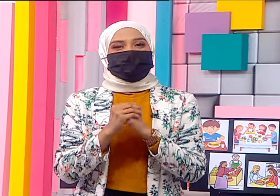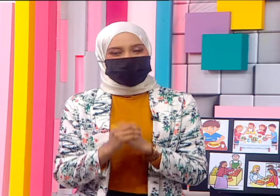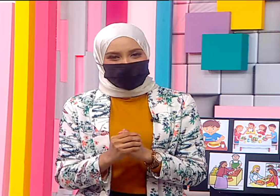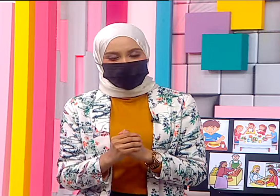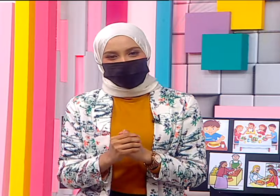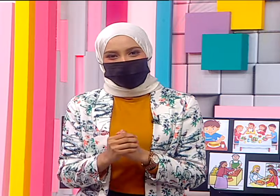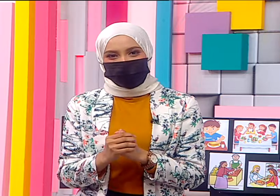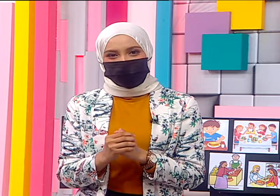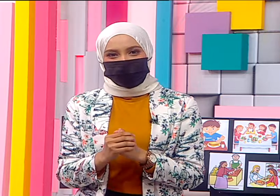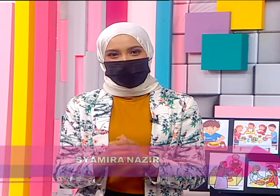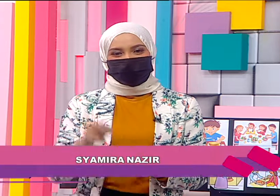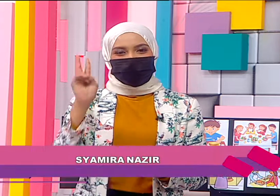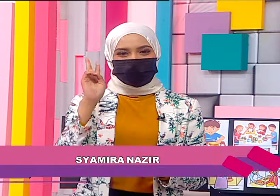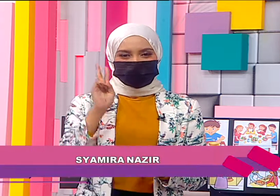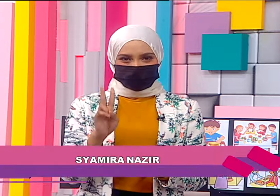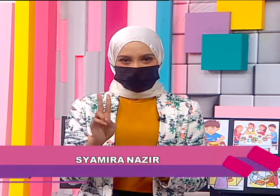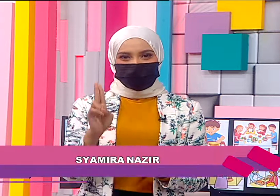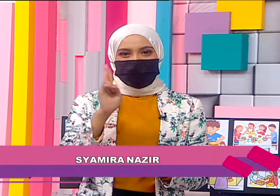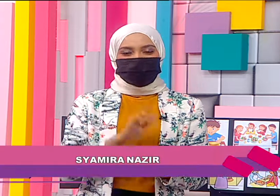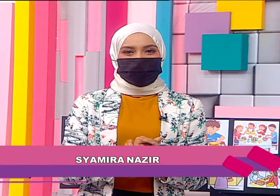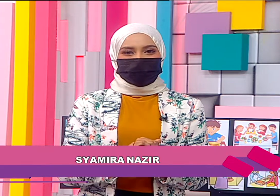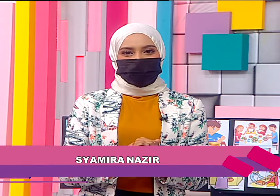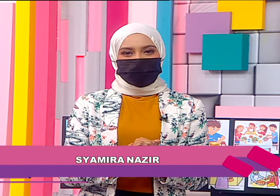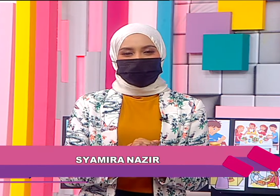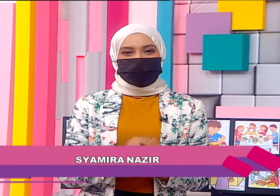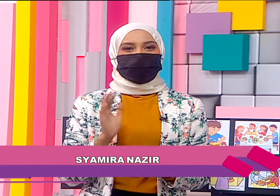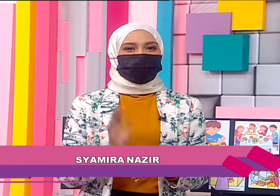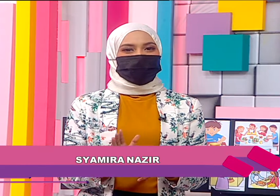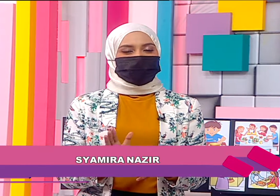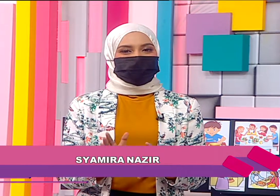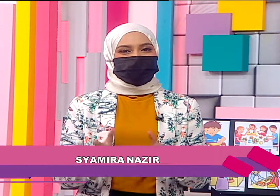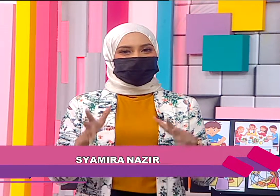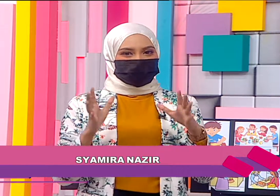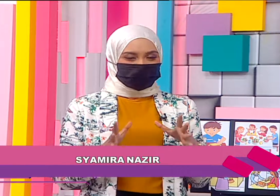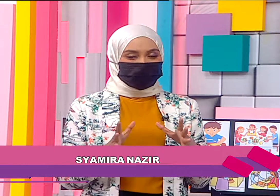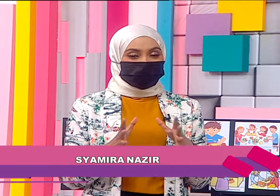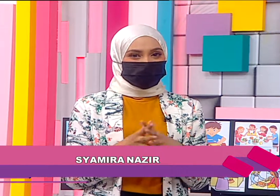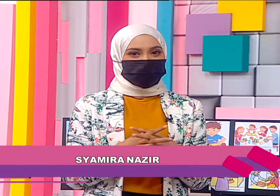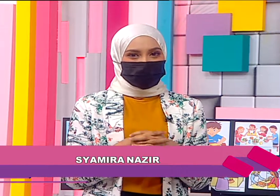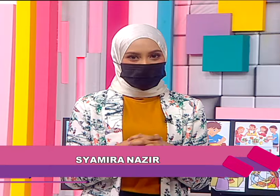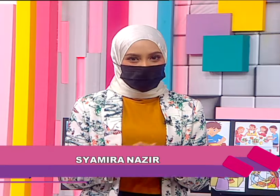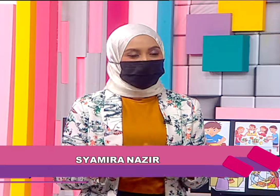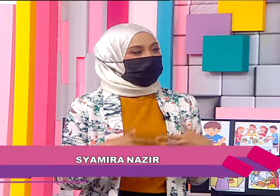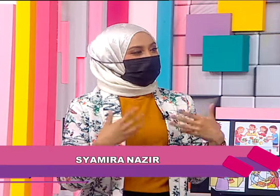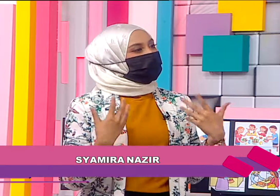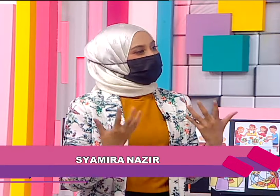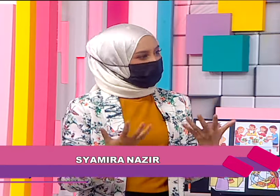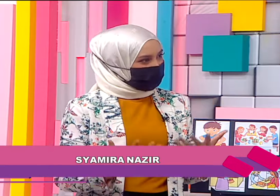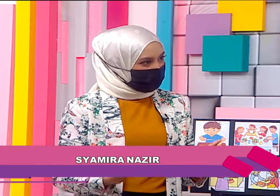size untuk murid-murid tahap 2 di mana topinya ilah fotosintesis dan saja ini untuk murid-murid pendidikan